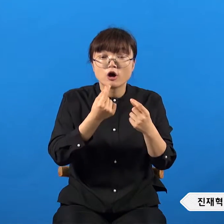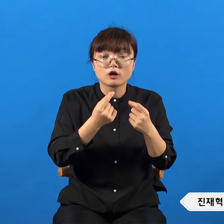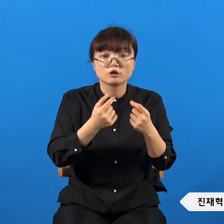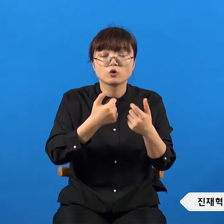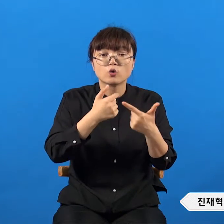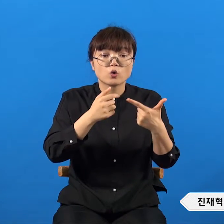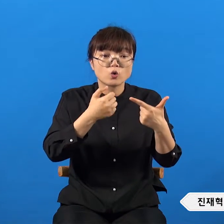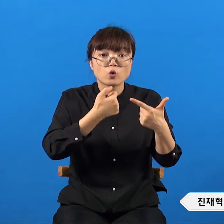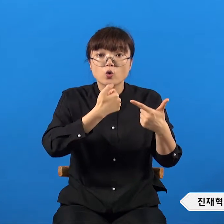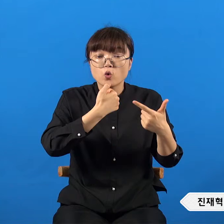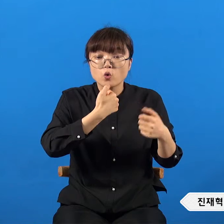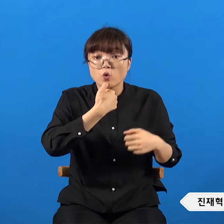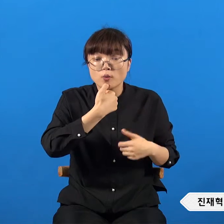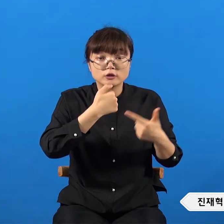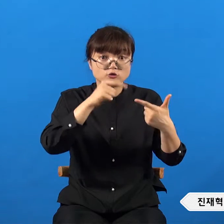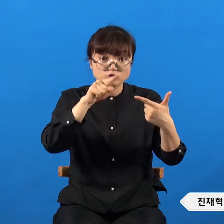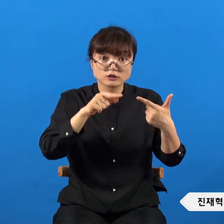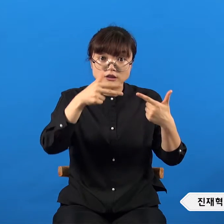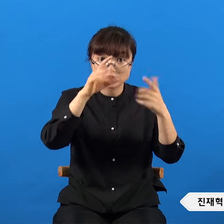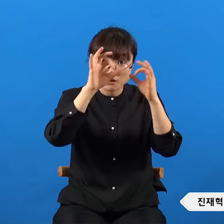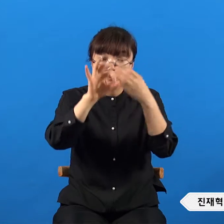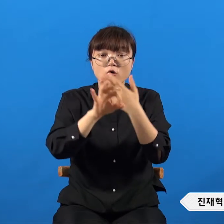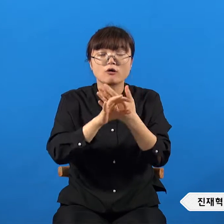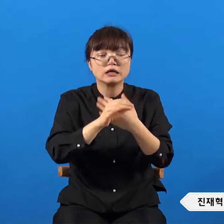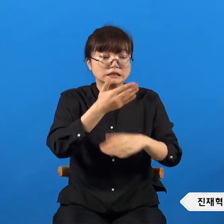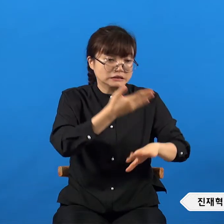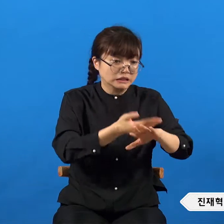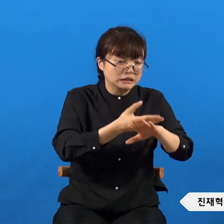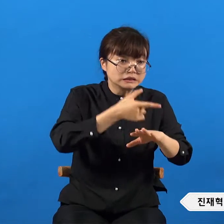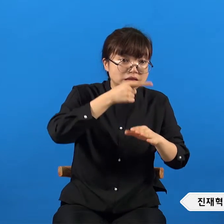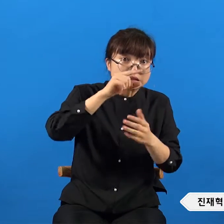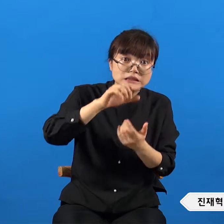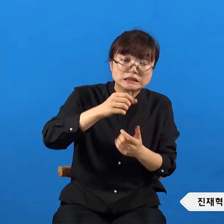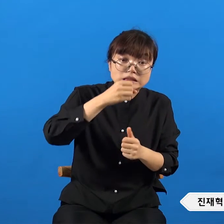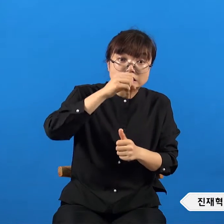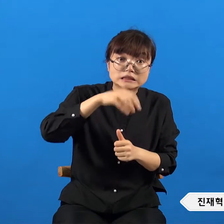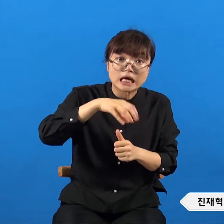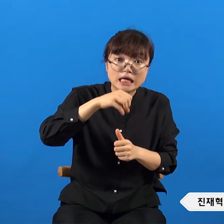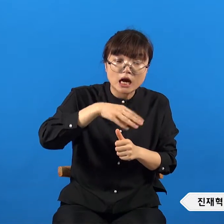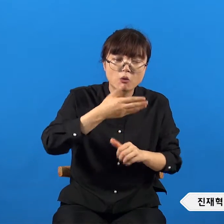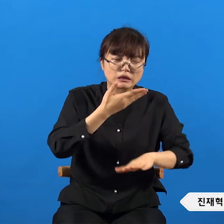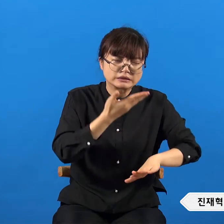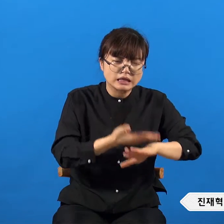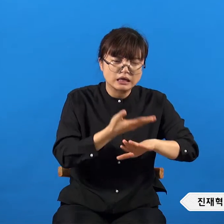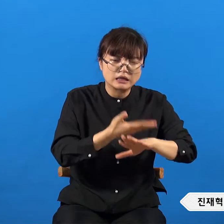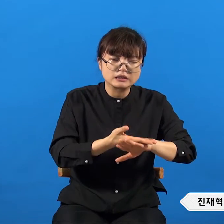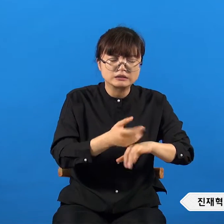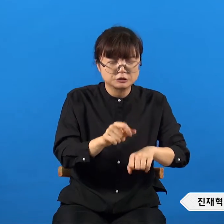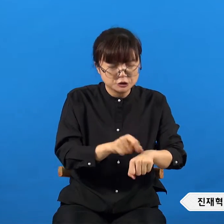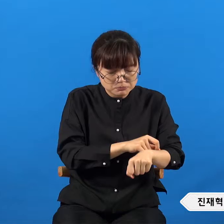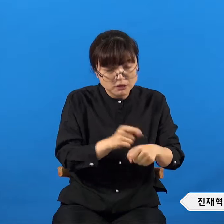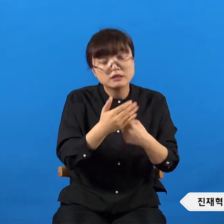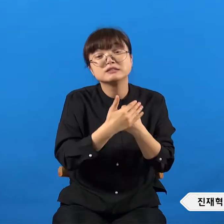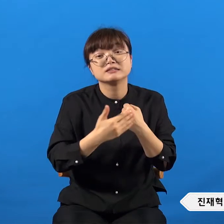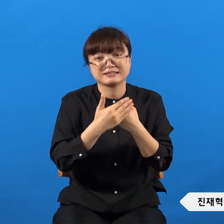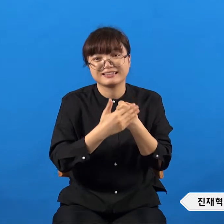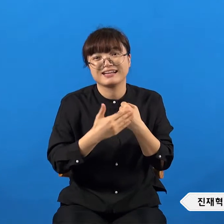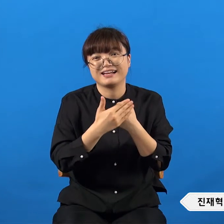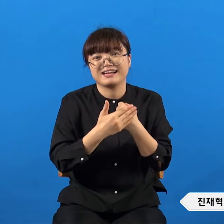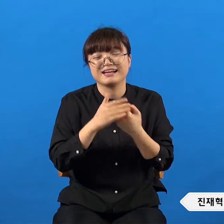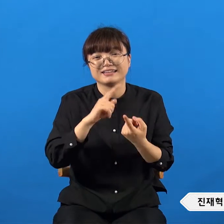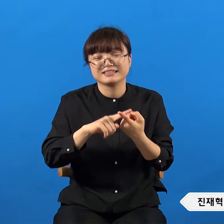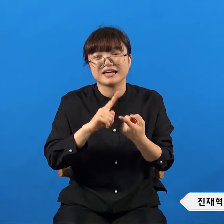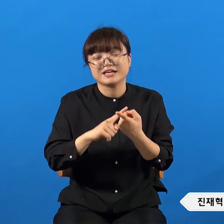로마서 6장 말씀을 통해서 다른 세례와 가지고 있지 않는 특별한 은혜를